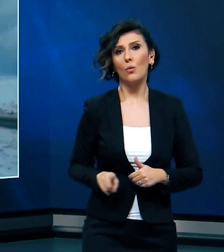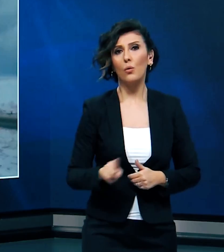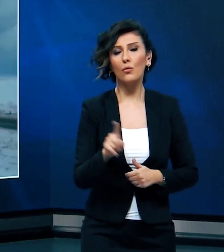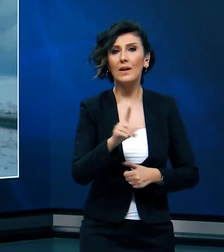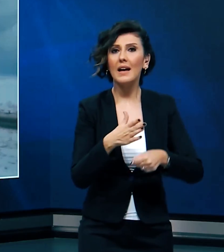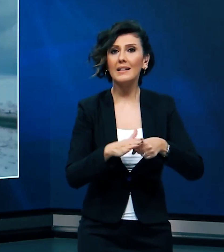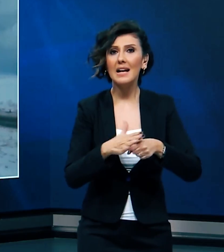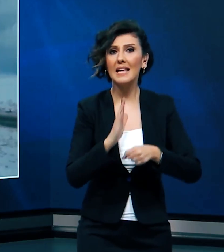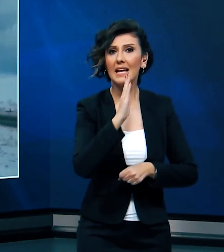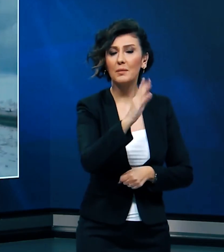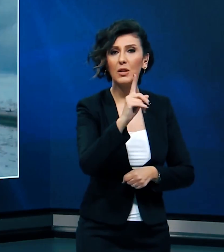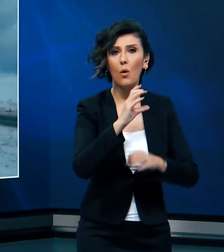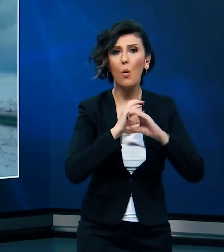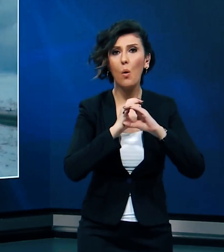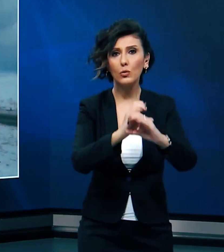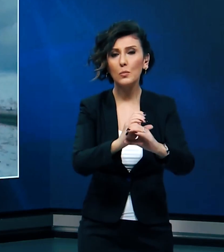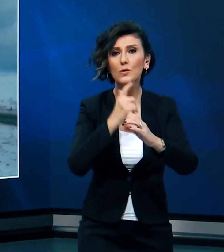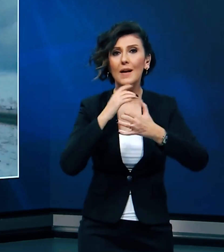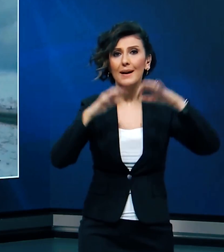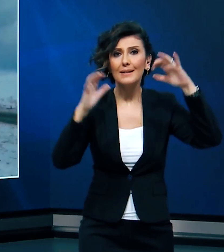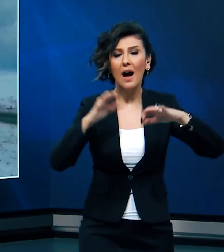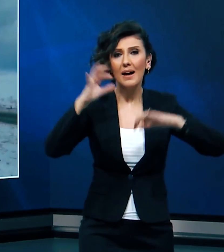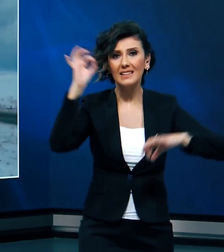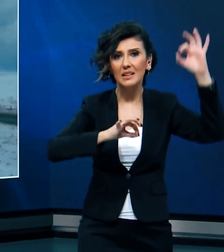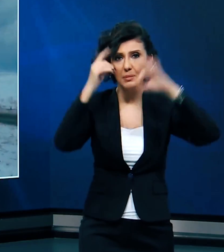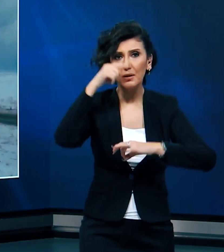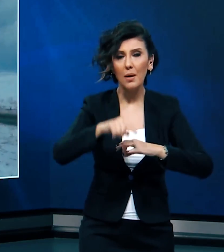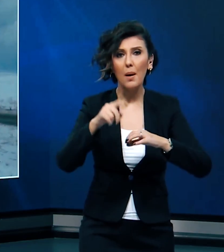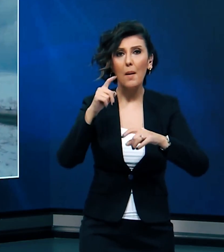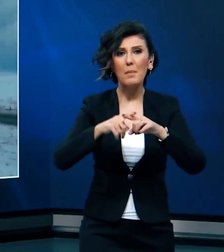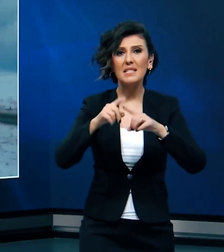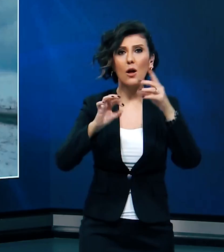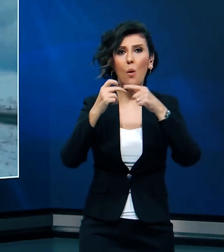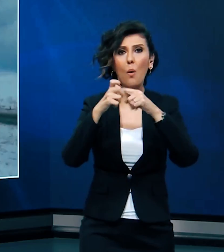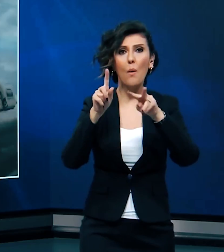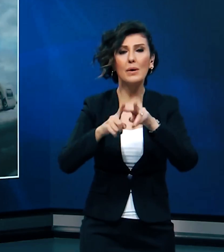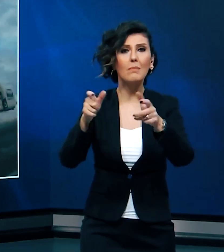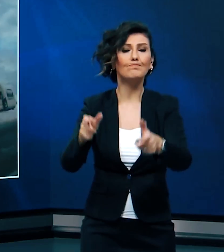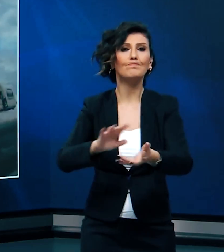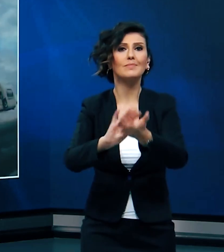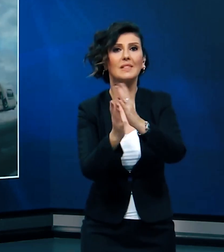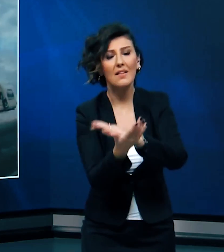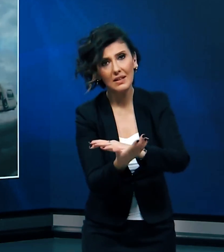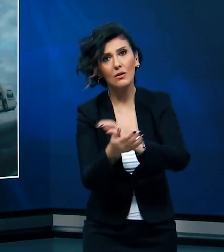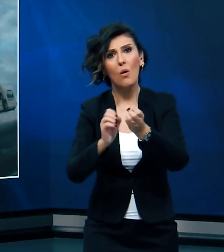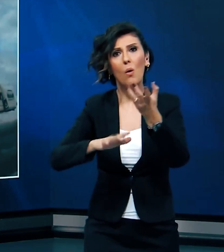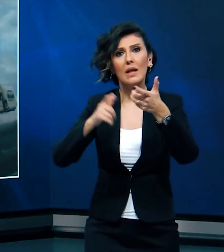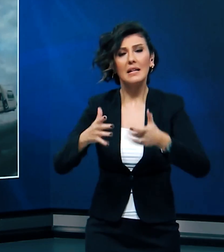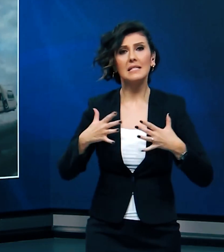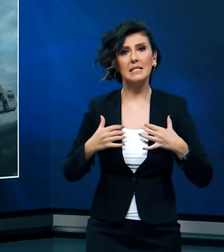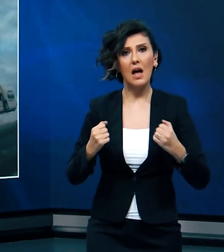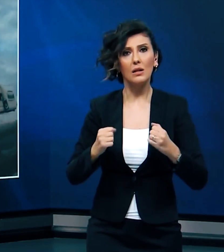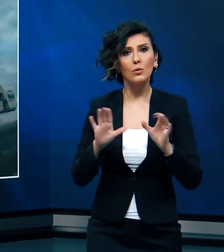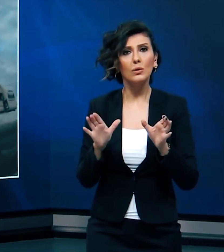Şanlıurfa'dan Kayseri'ye giden bir otobüs kar ve tipi nedeniyle Pazarören mevkiinde devrildi. Olay yerine sağlık ve